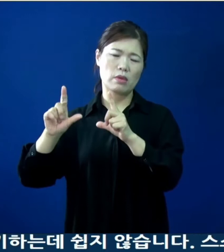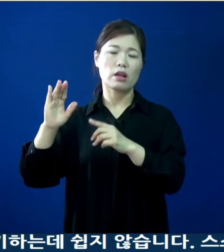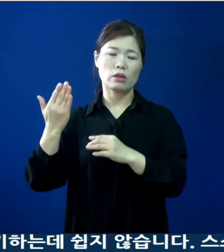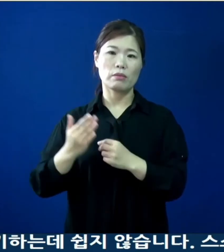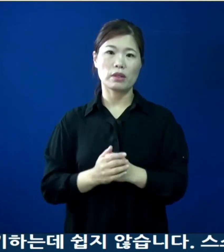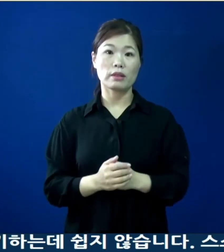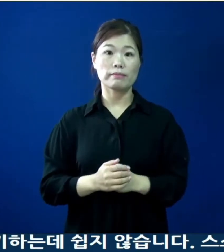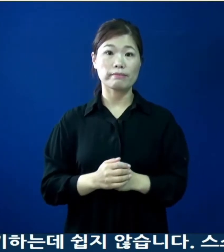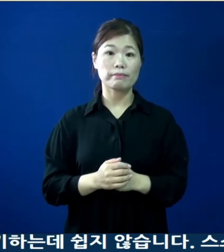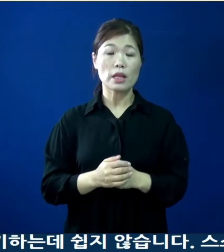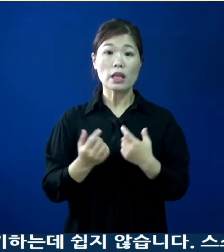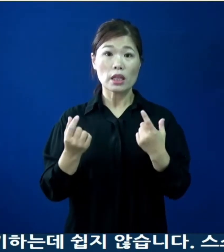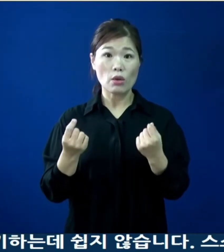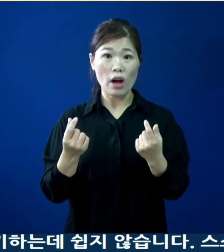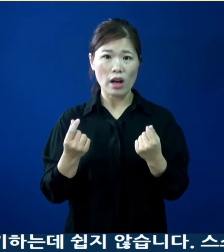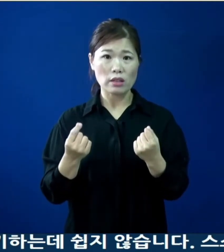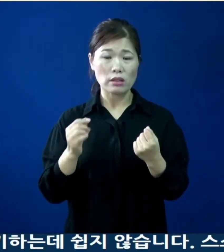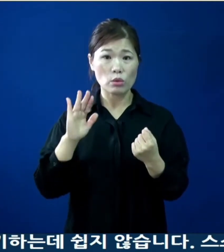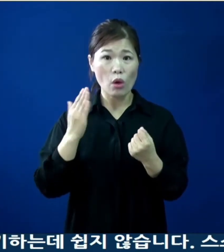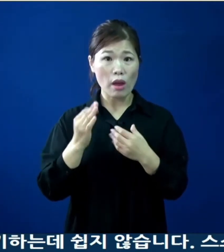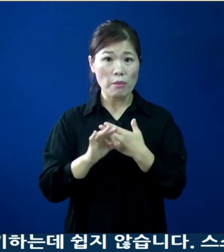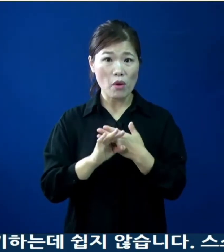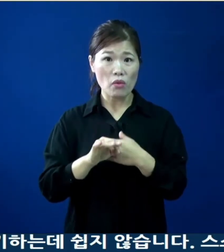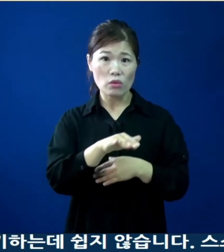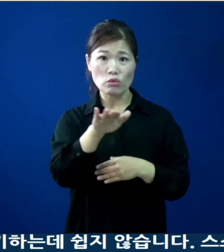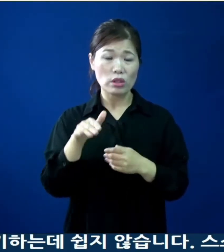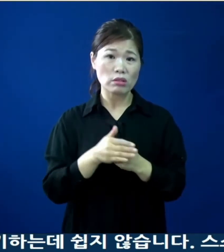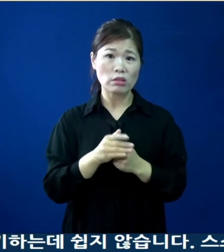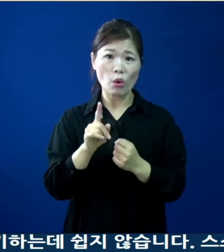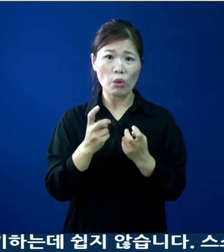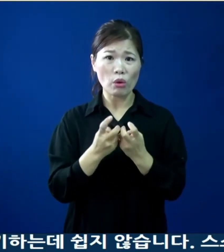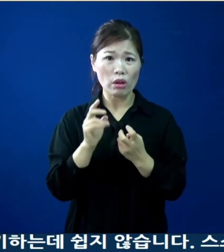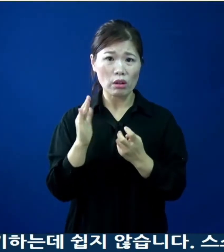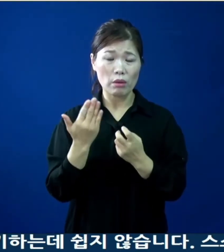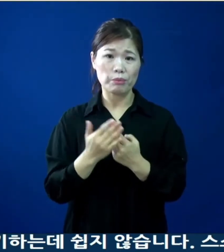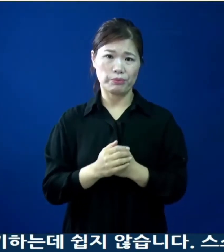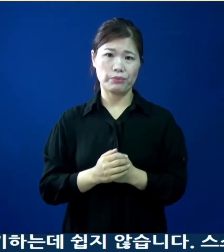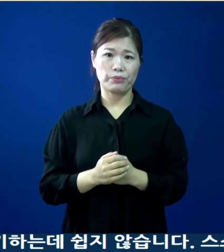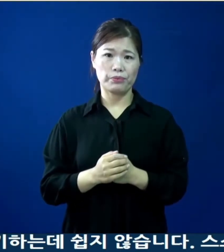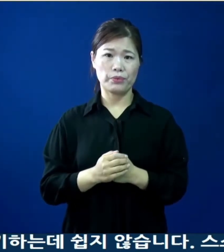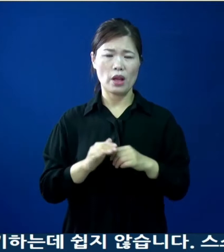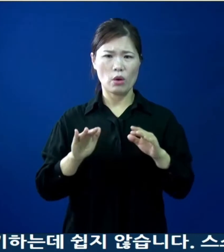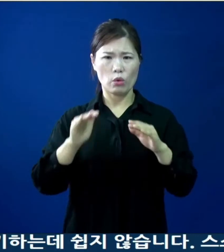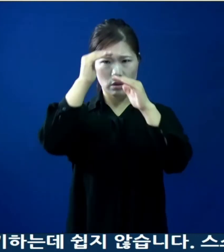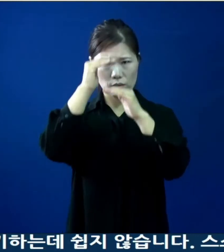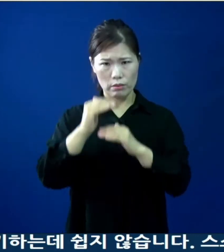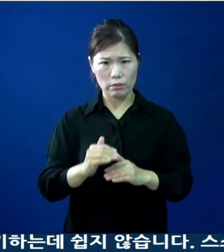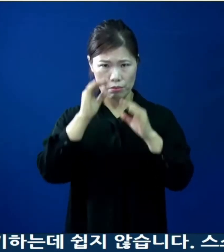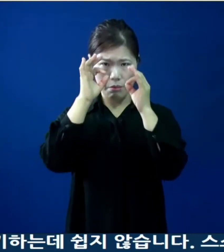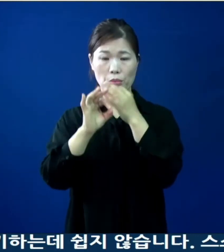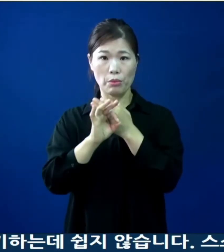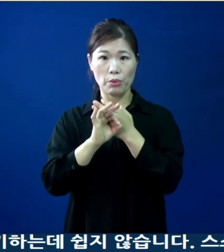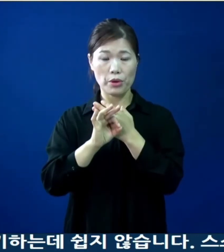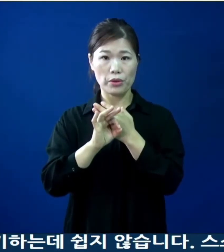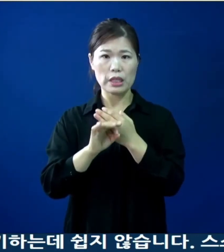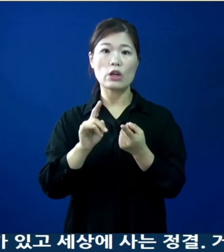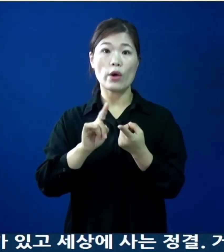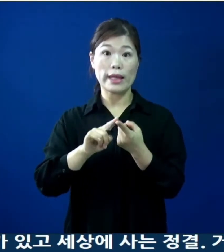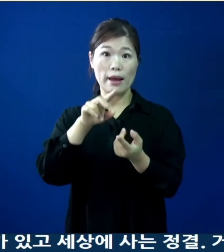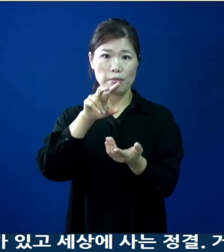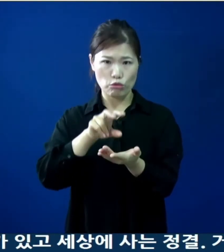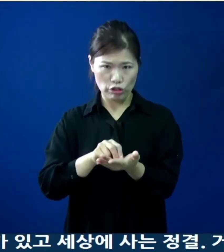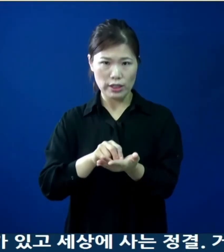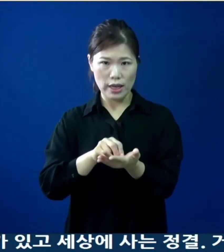거죠. 이렇게 되면 우리는 어떻게 해야 될까요? 오늘 본문의 말씀은 이 문제를